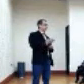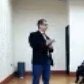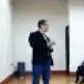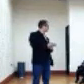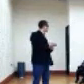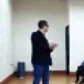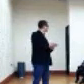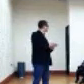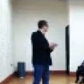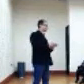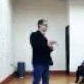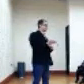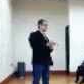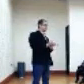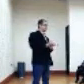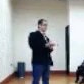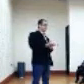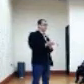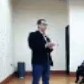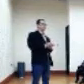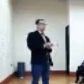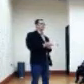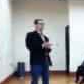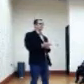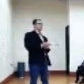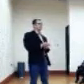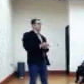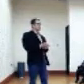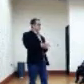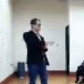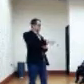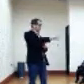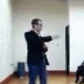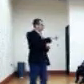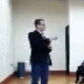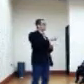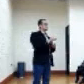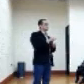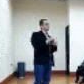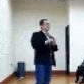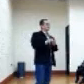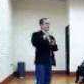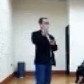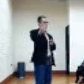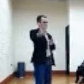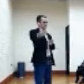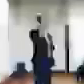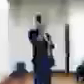recordar, pudimos ser nosotros. Gracias por su atención.